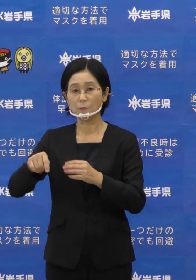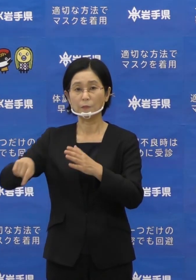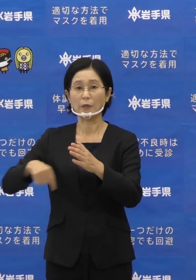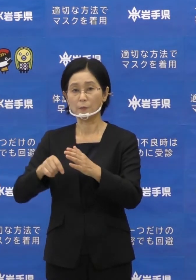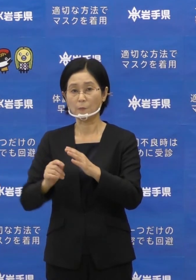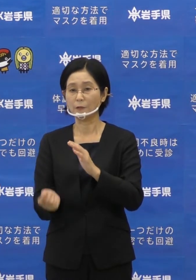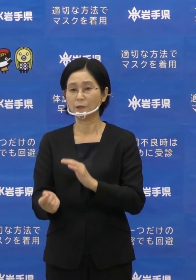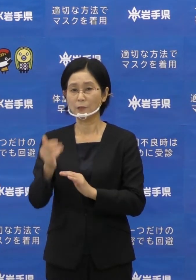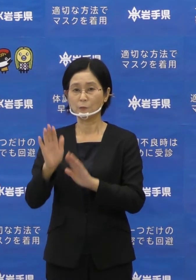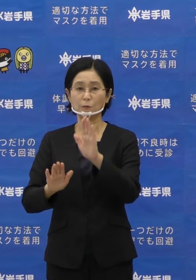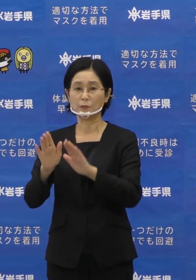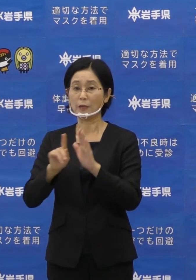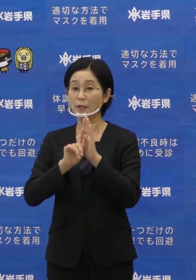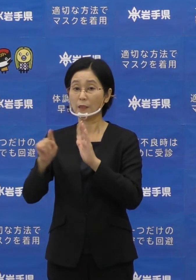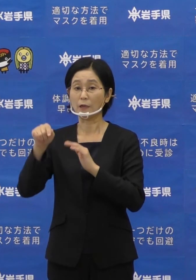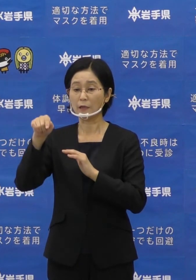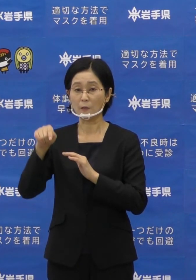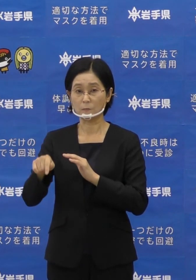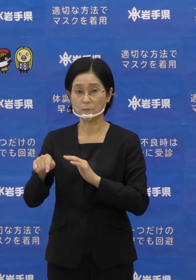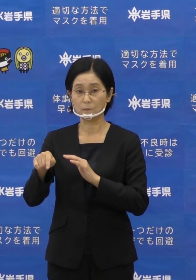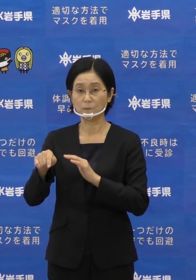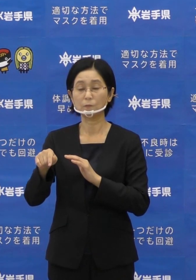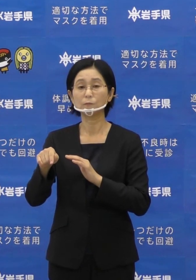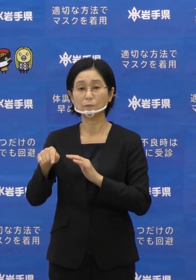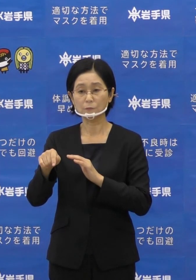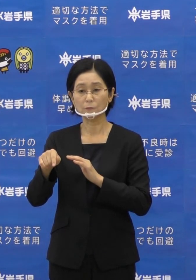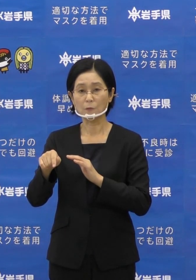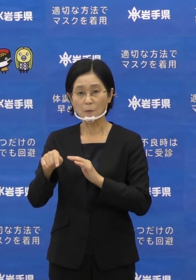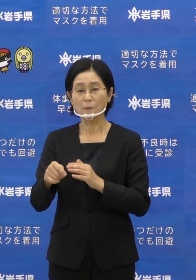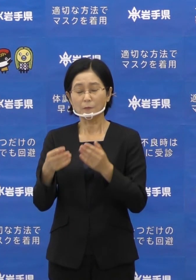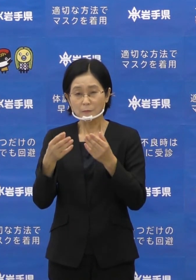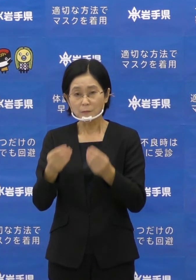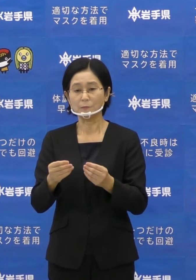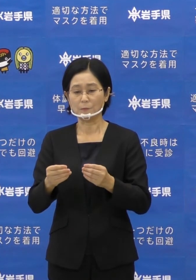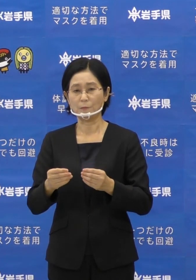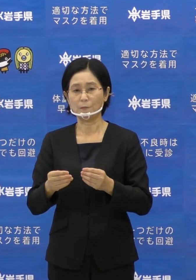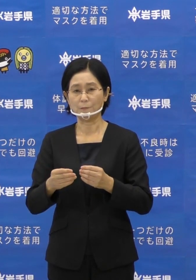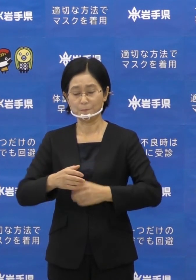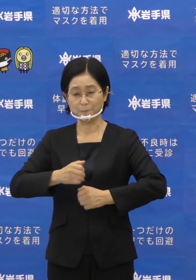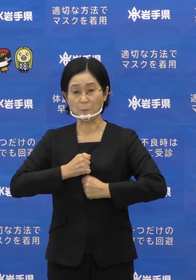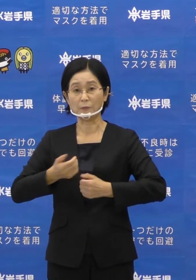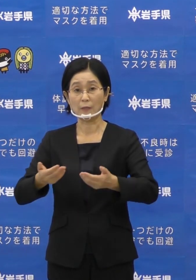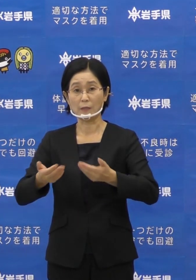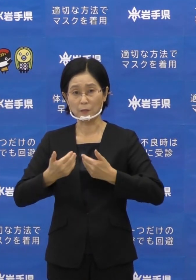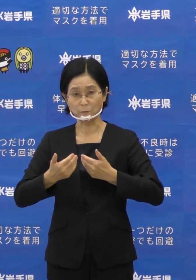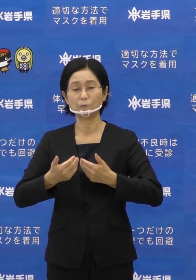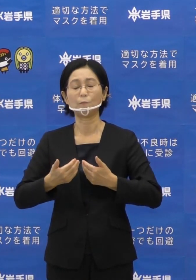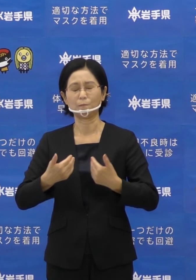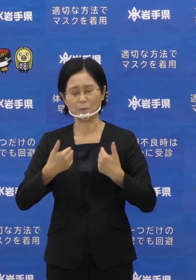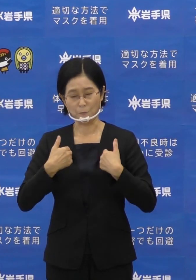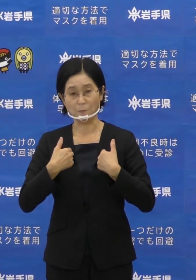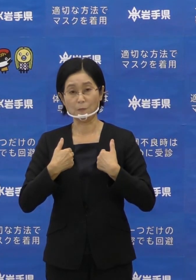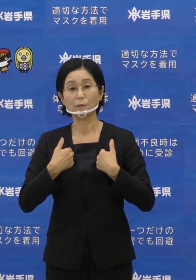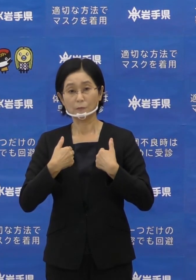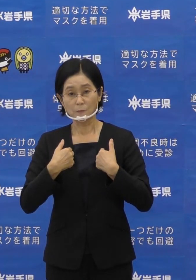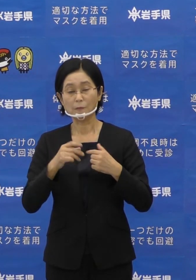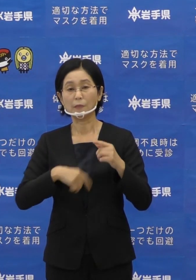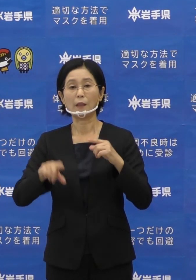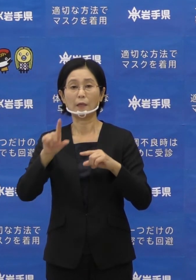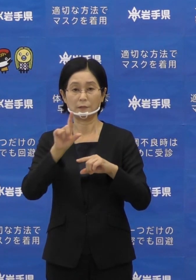言を徹底していただくということもあるんですけれども、それに加え